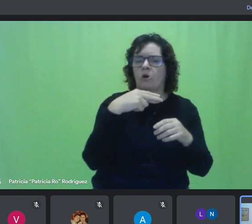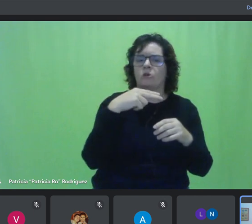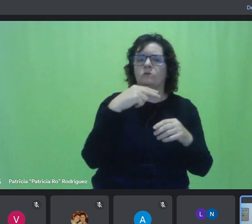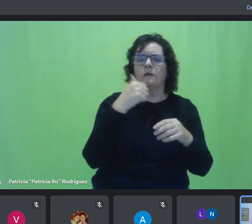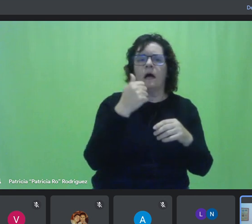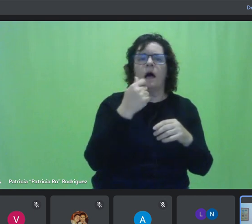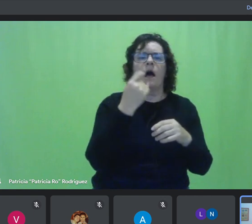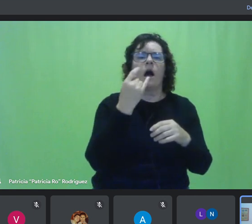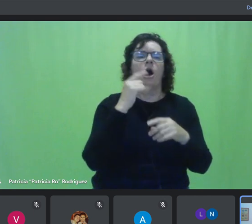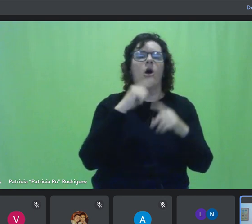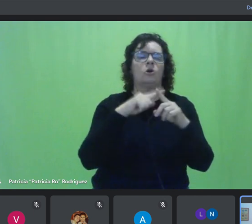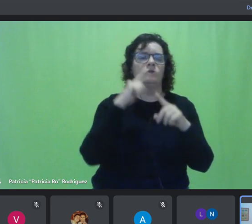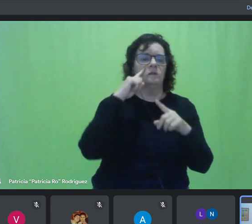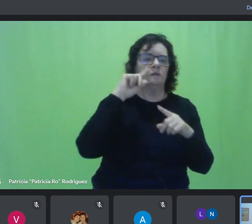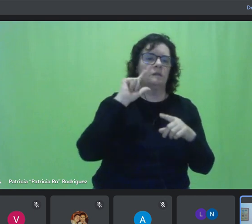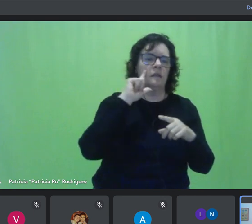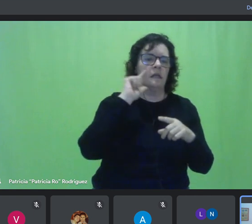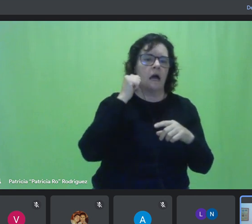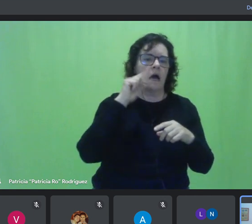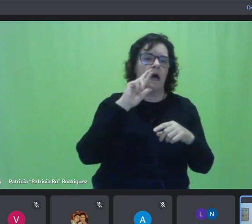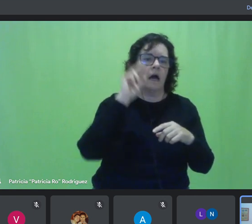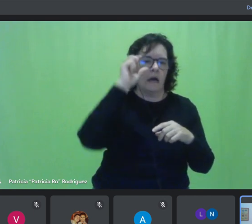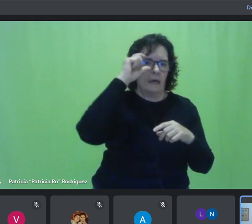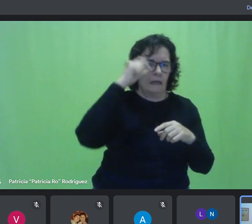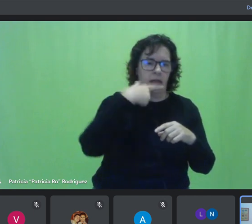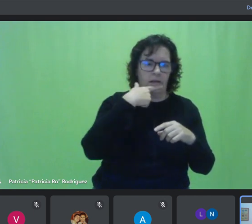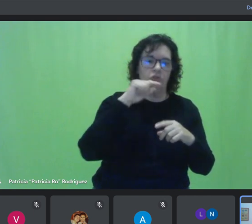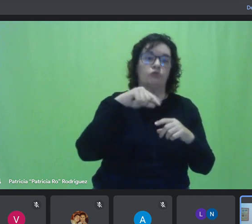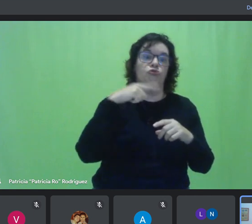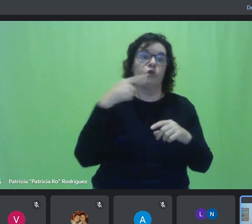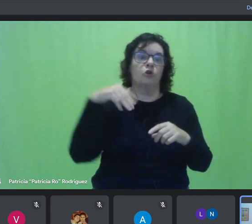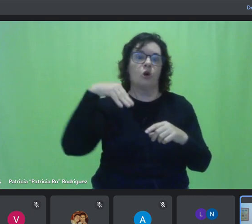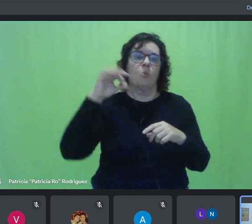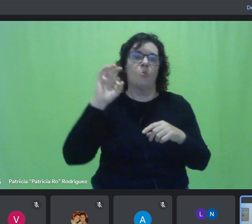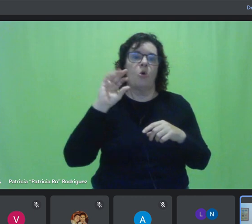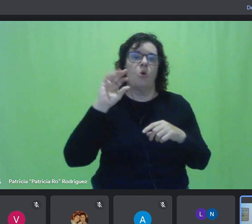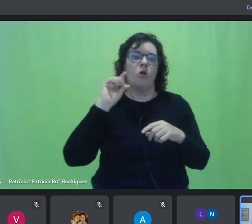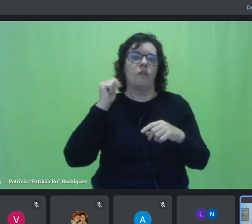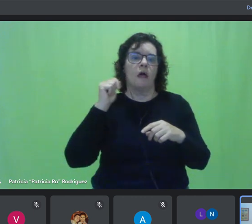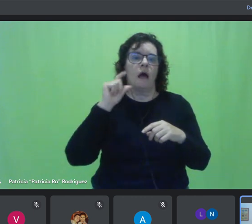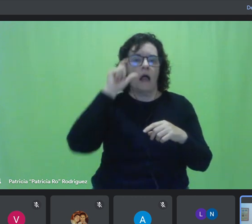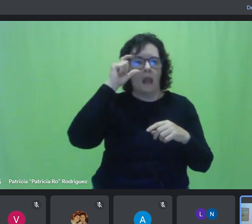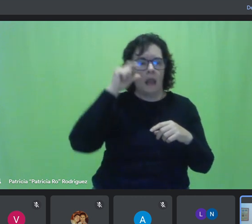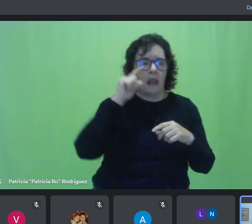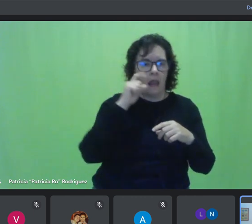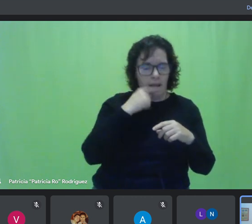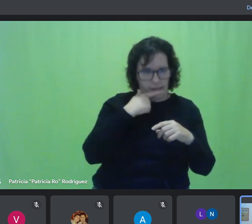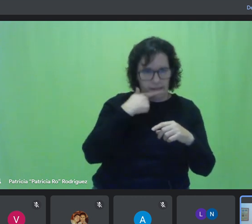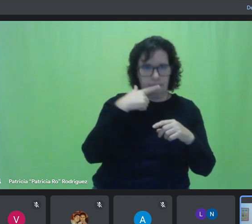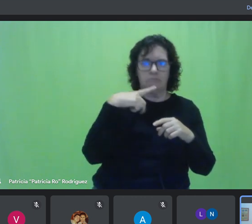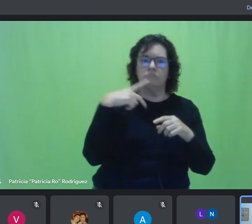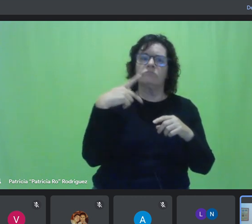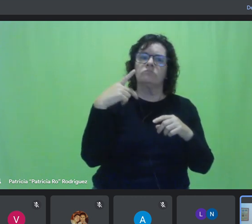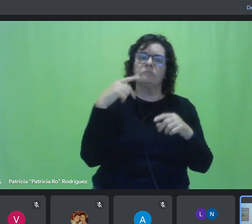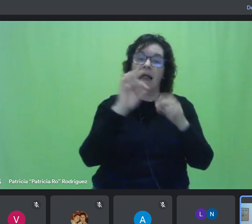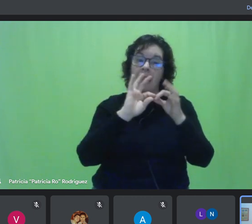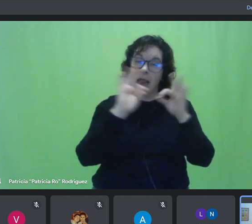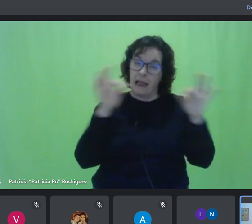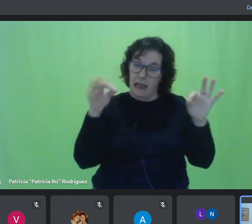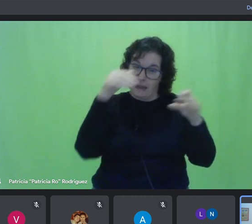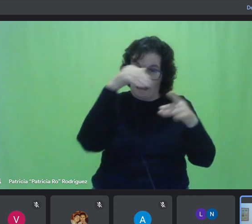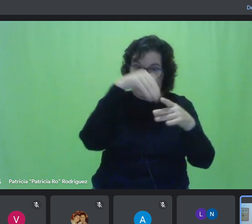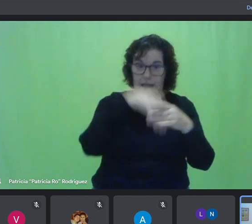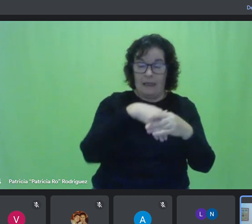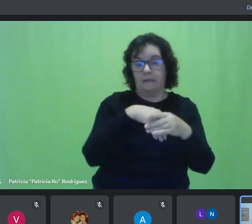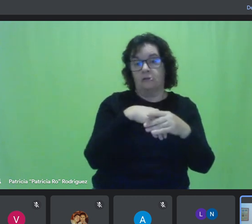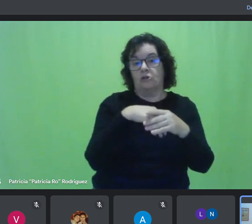están adelante de otro verbo, ¿sí? Pueden estar los dos juntos, puede haber, en una frase verbal puede haber varios verbos. Y después está el